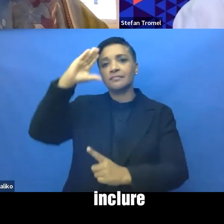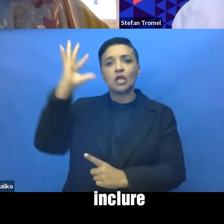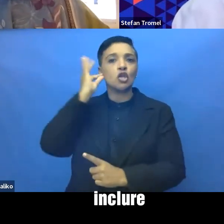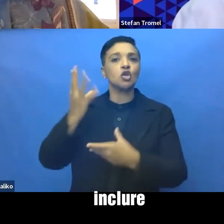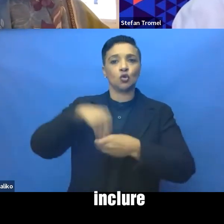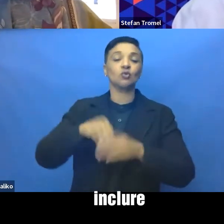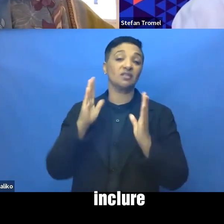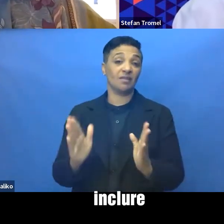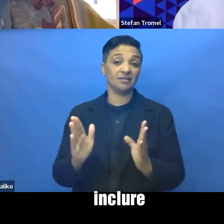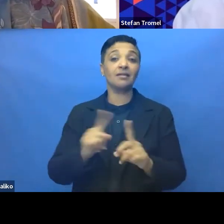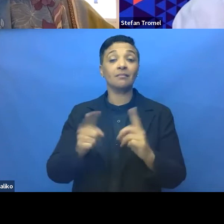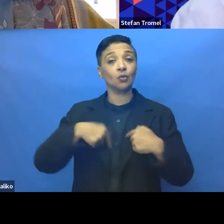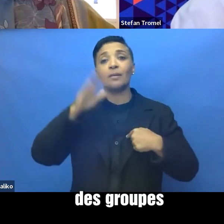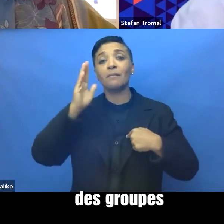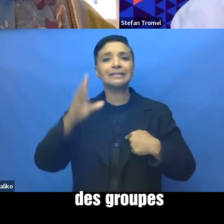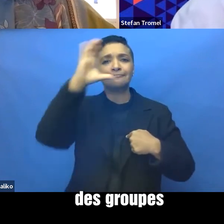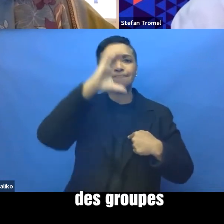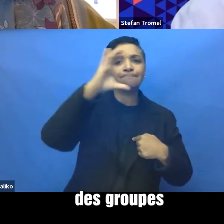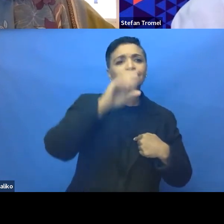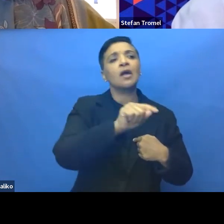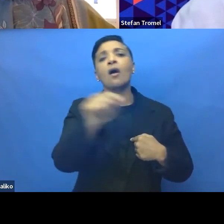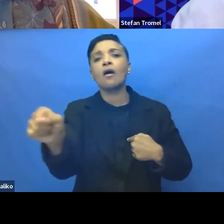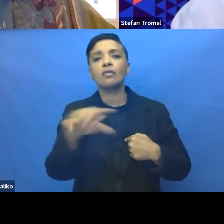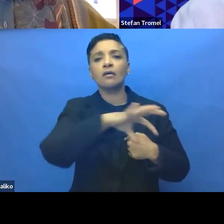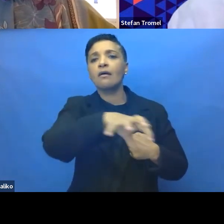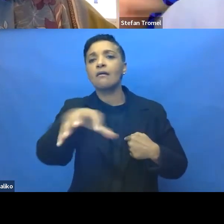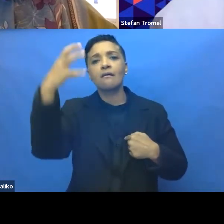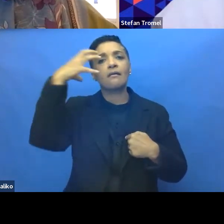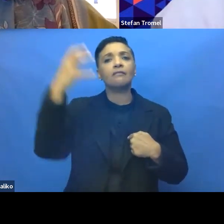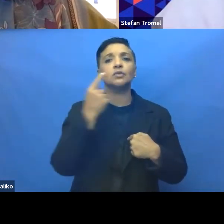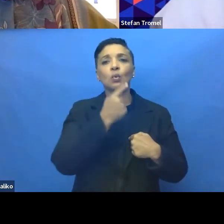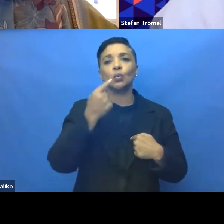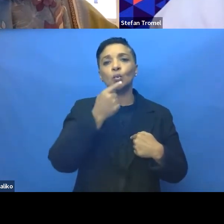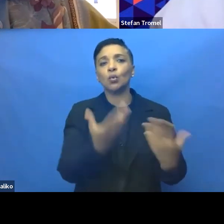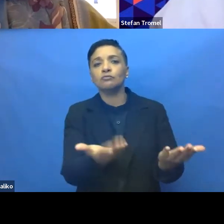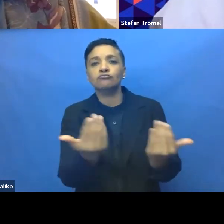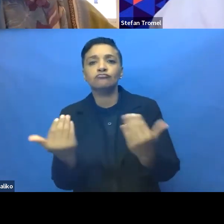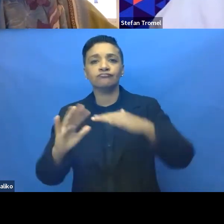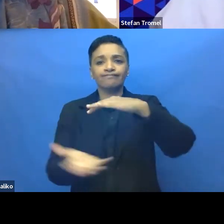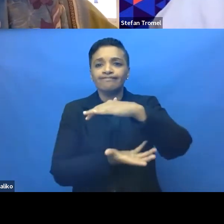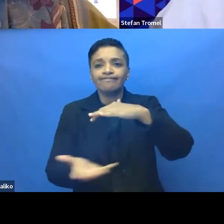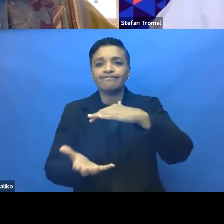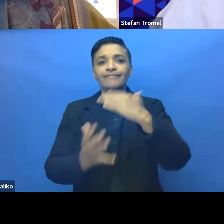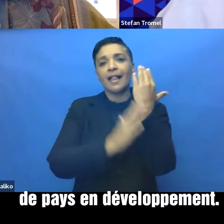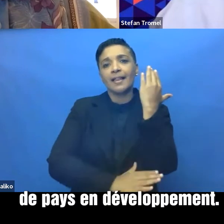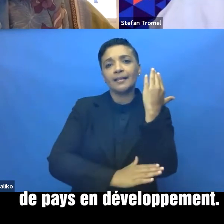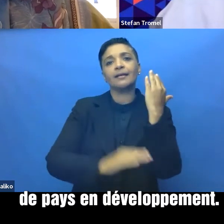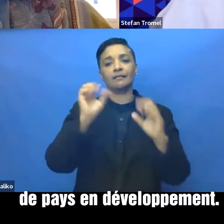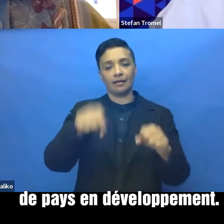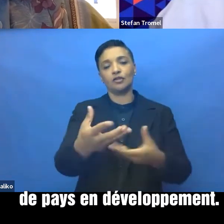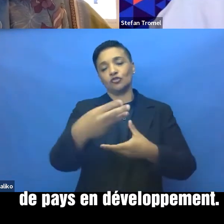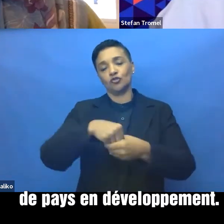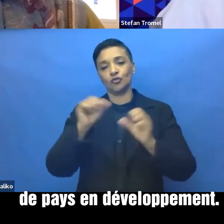faire partie de ces champions, mais il faut également inclure des groupes